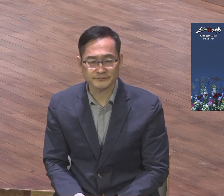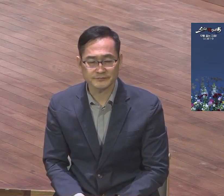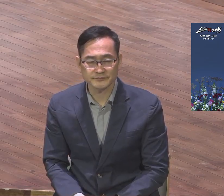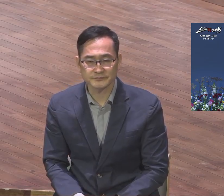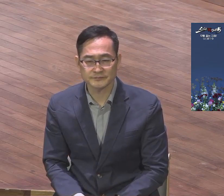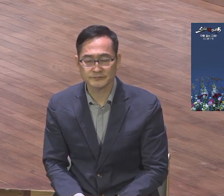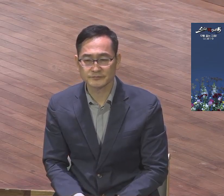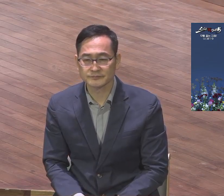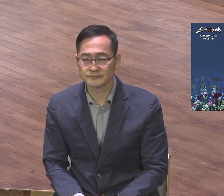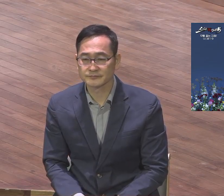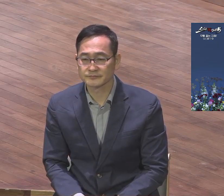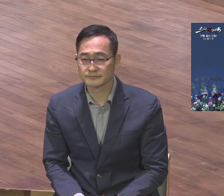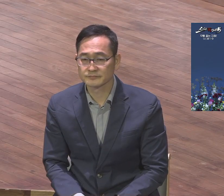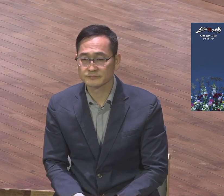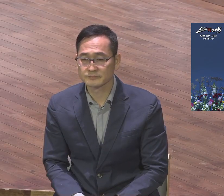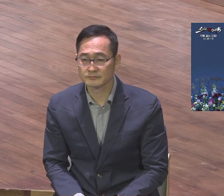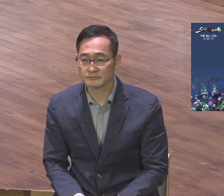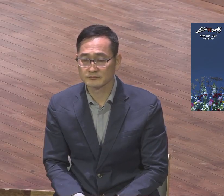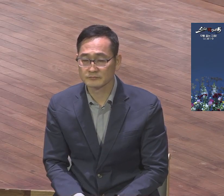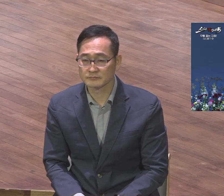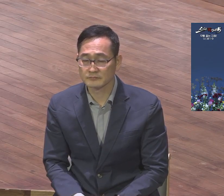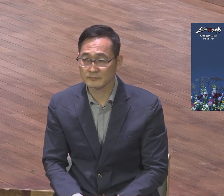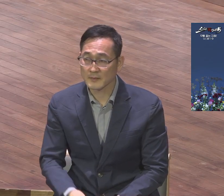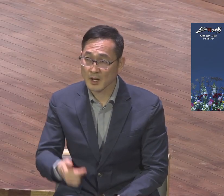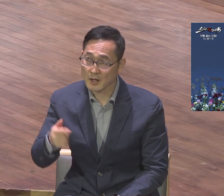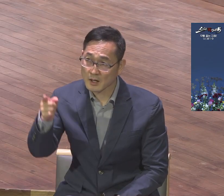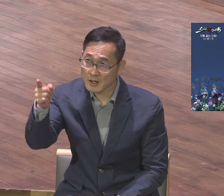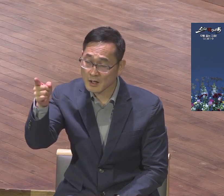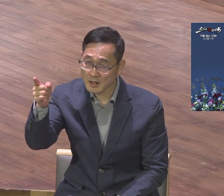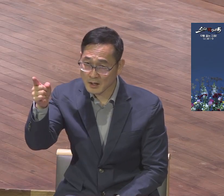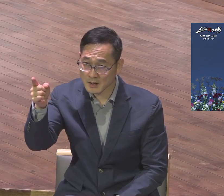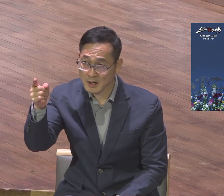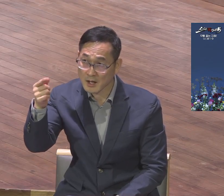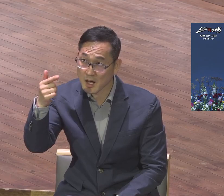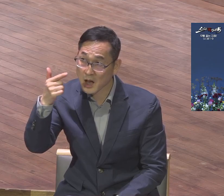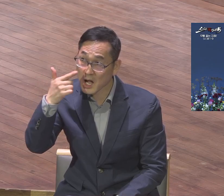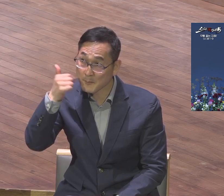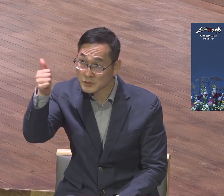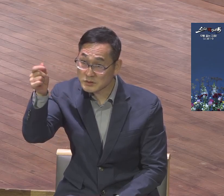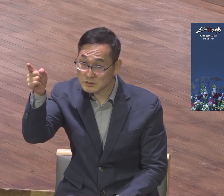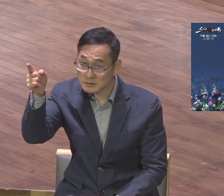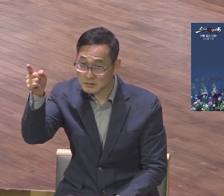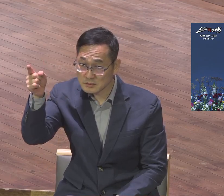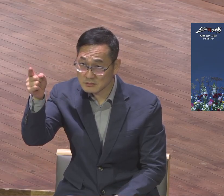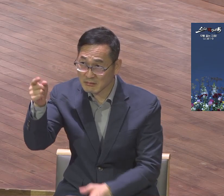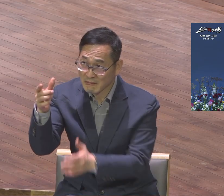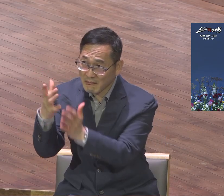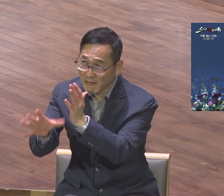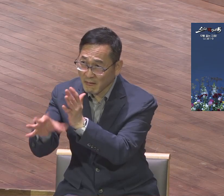그런데 이런 아스 왕 아버지와는 달리